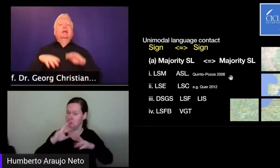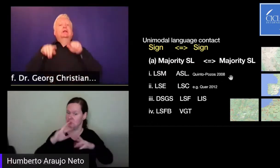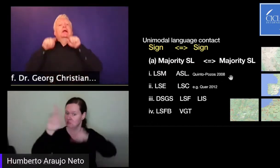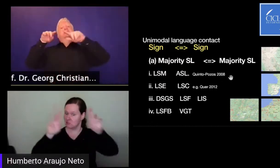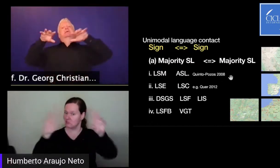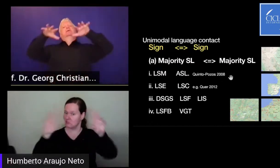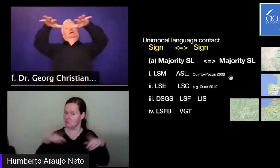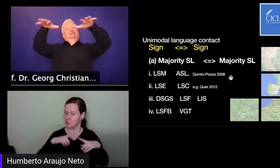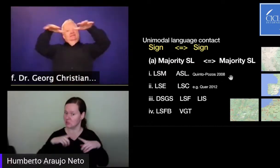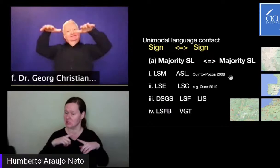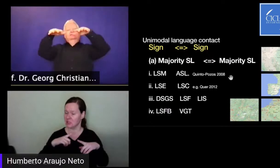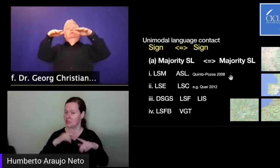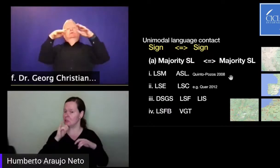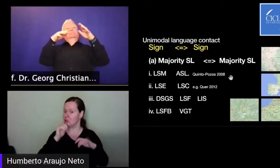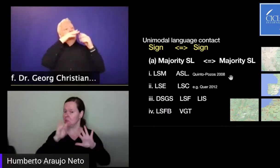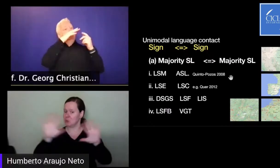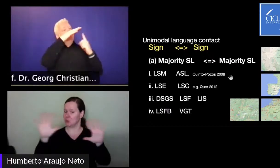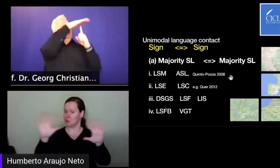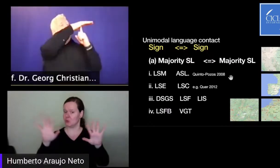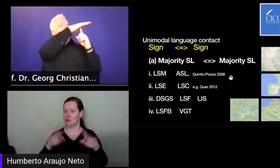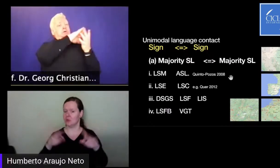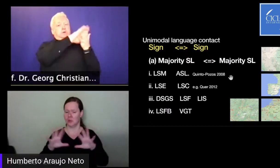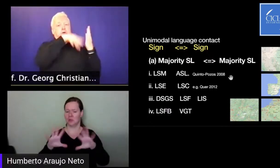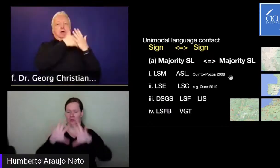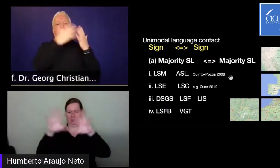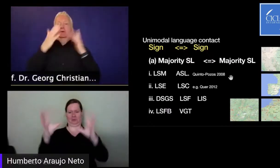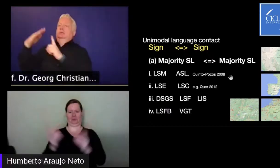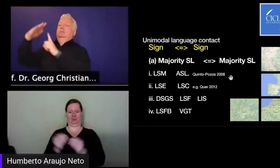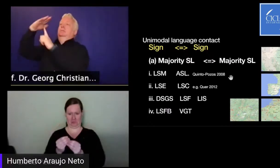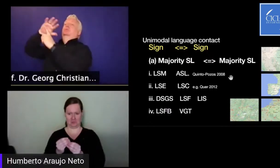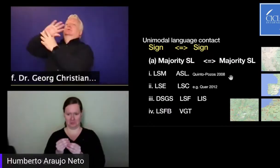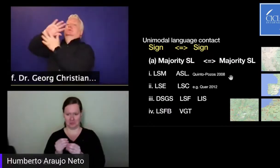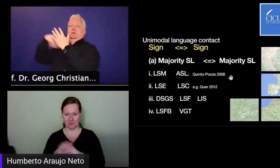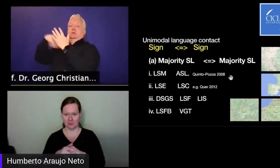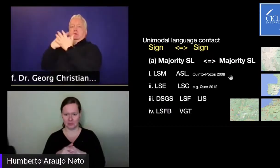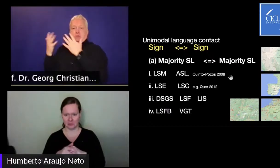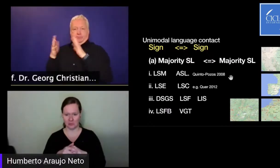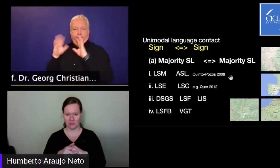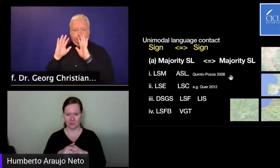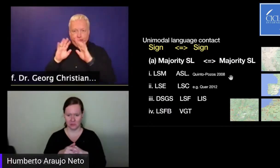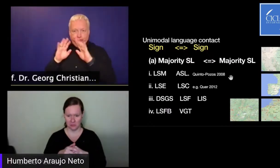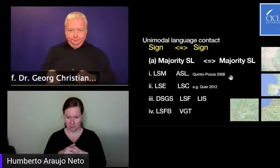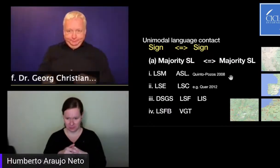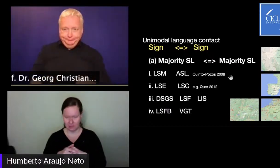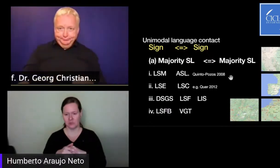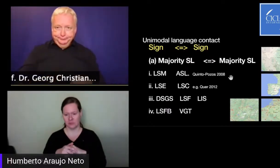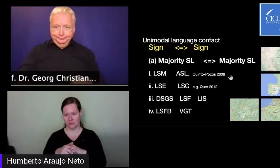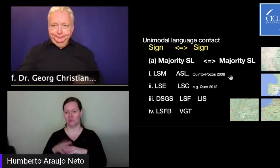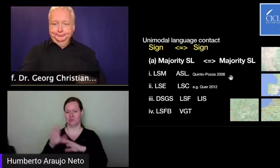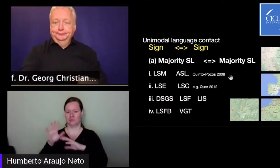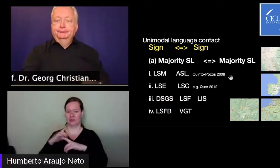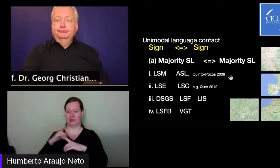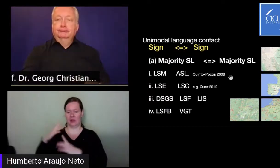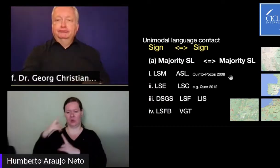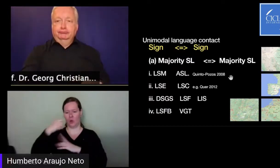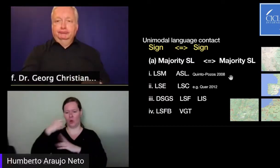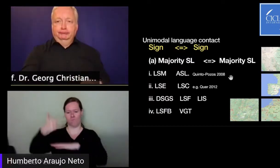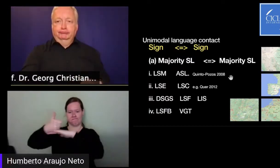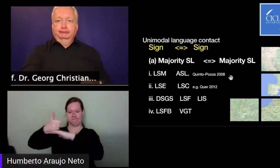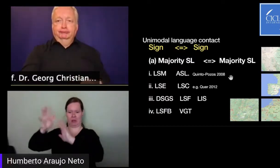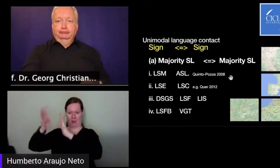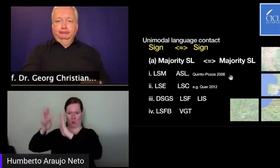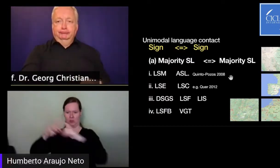Enfim, na verdade, a gente tem muitas possibilidades. Esse aqui é só um recorte que eu trago para vocês terem noção de como tudo isso é bastante